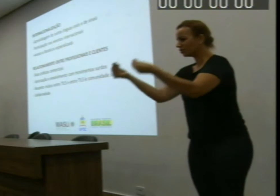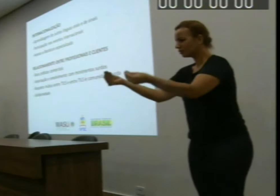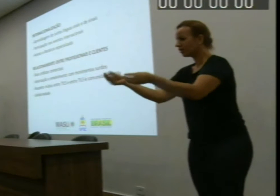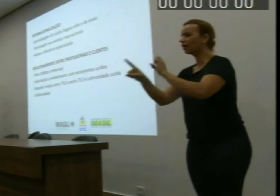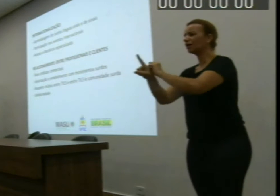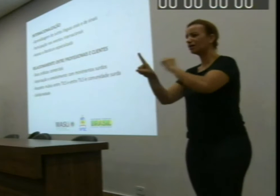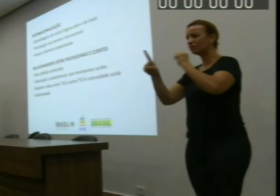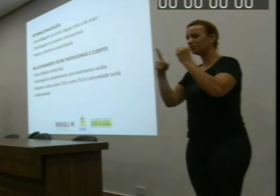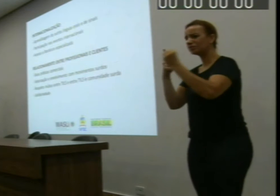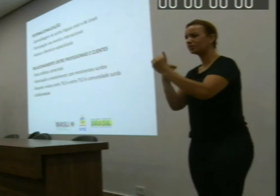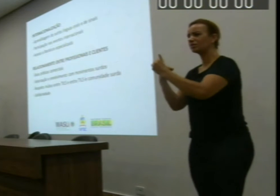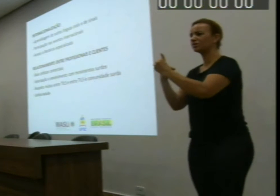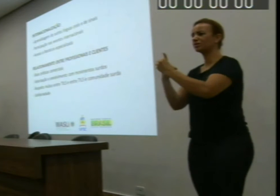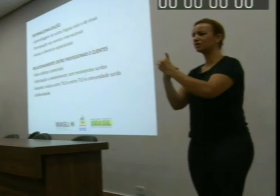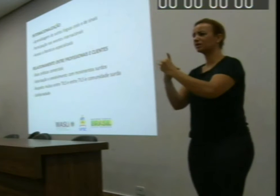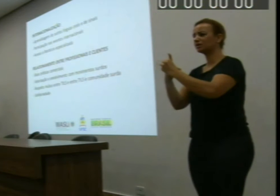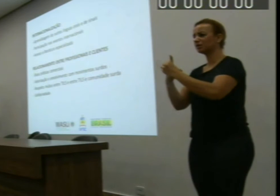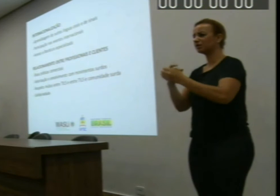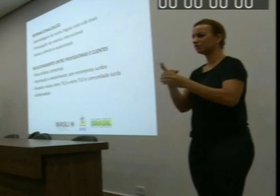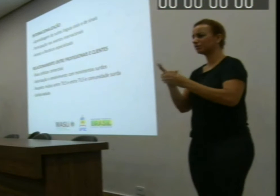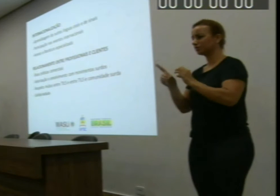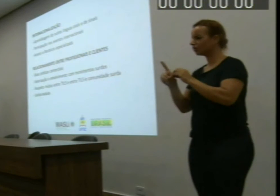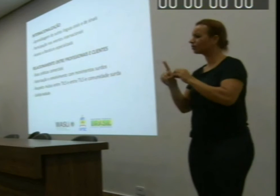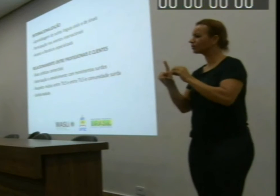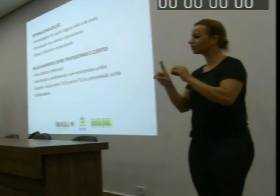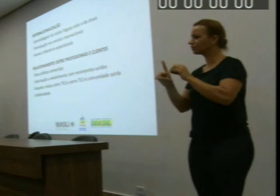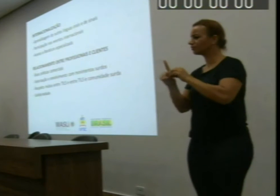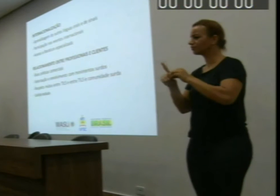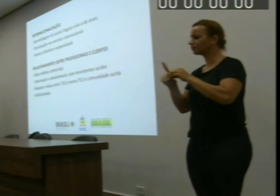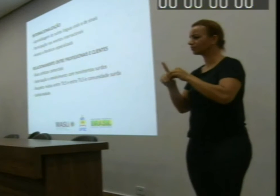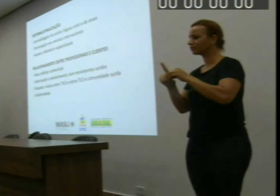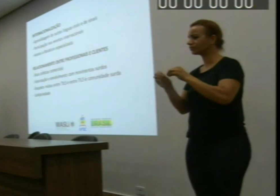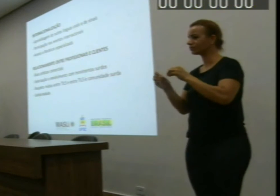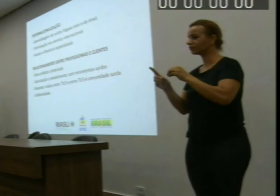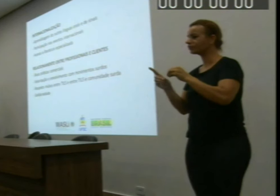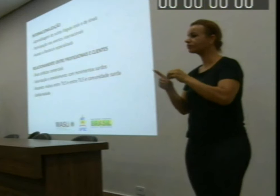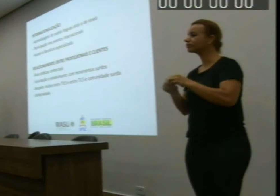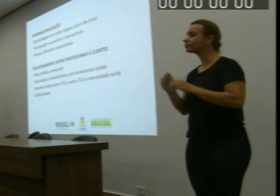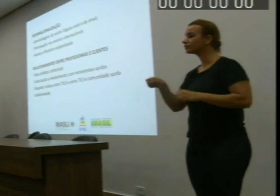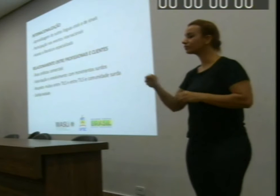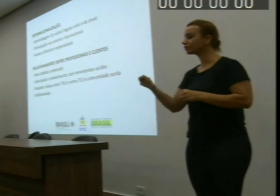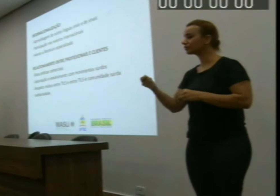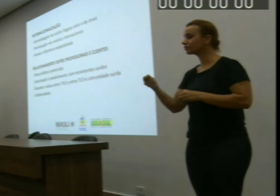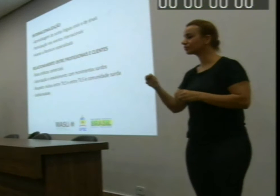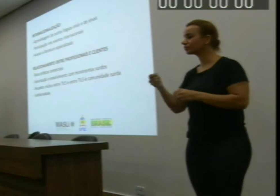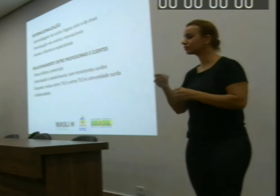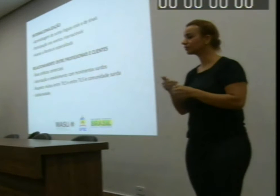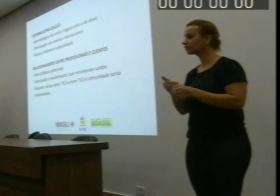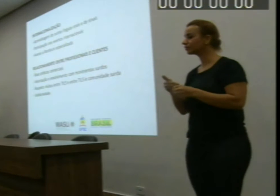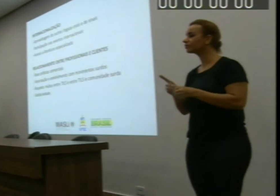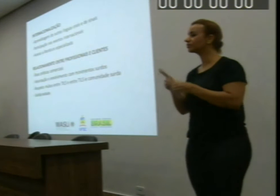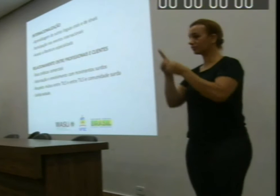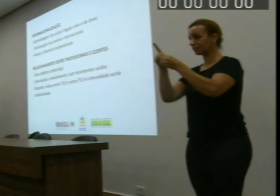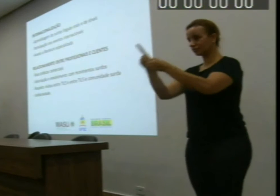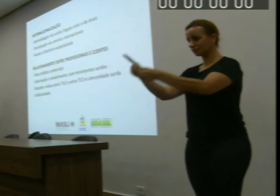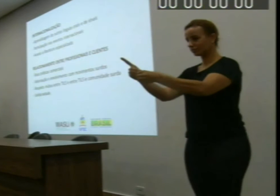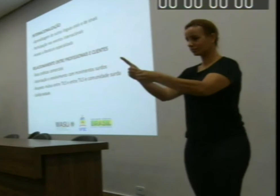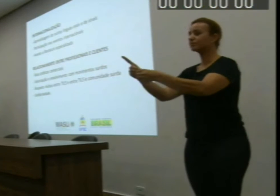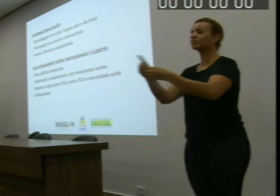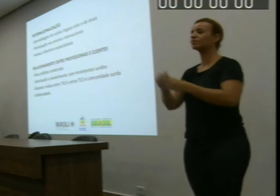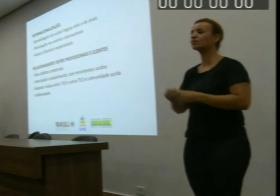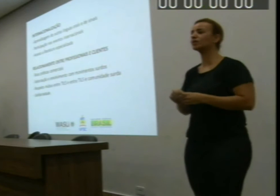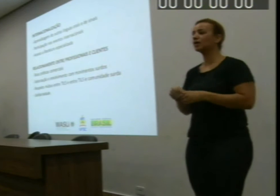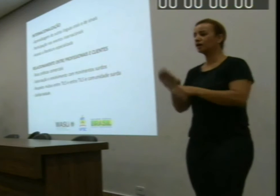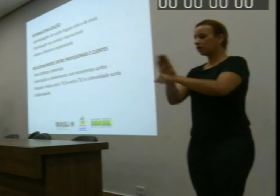associação dos moradores não vão pagar o interpr não tem condições de fazer isso entende às vezes na associação do bairro vão fazer um